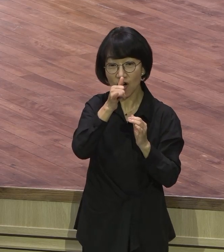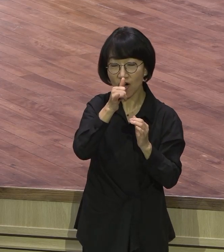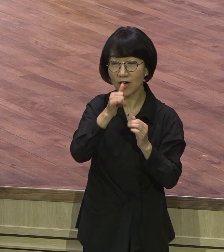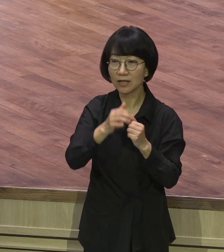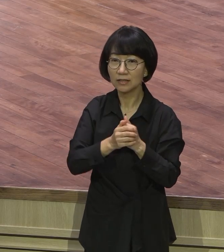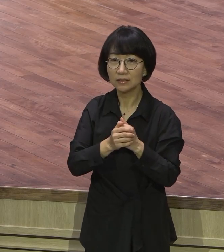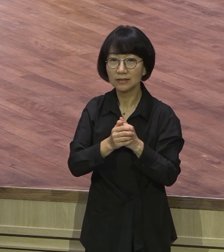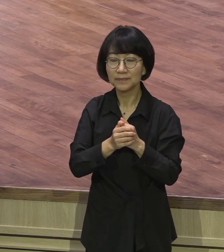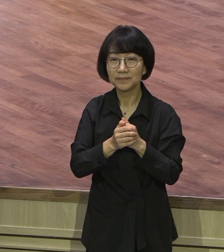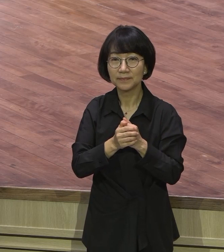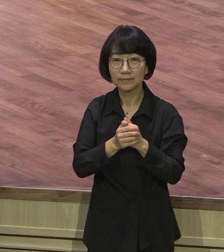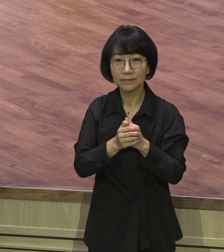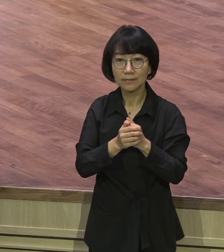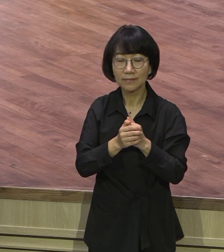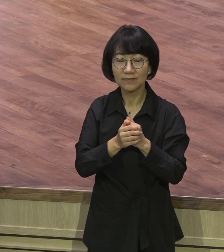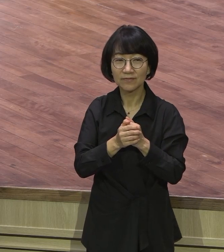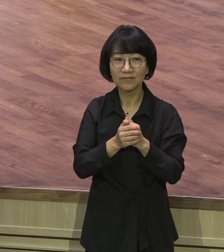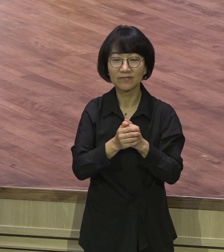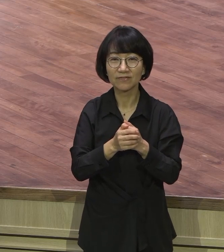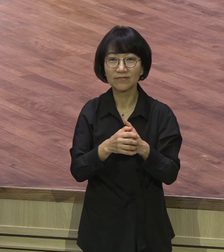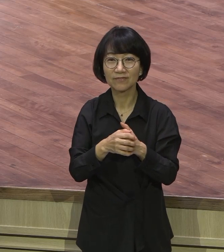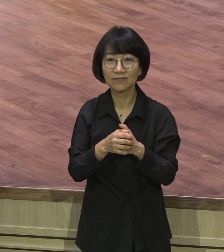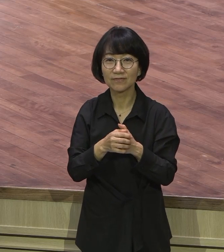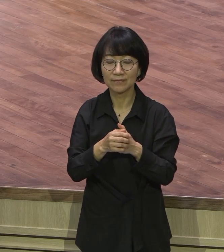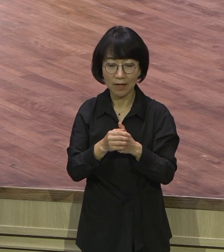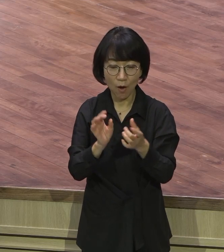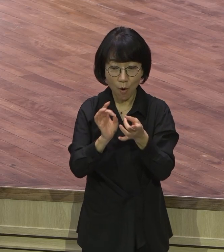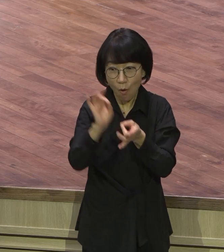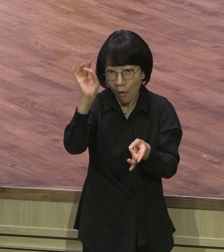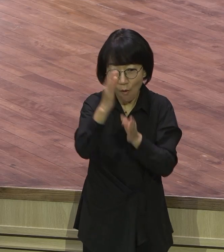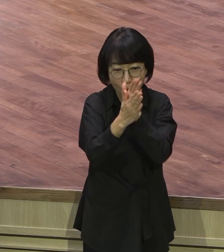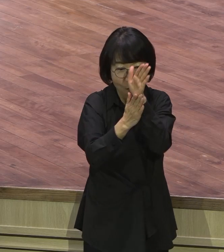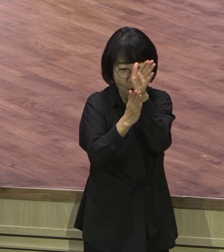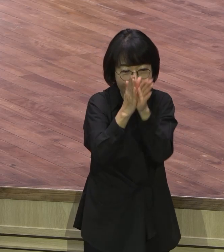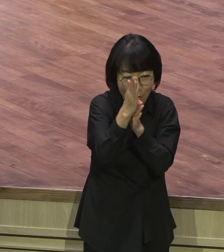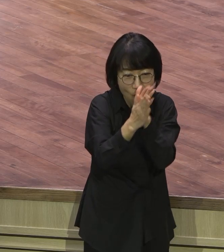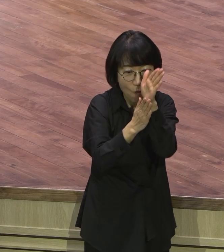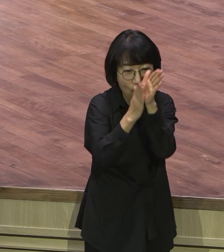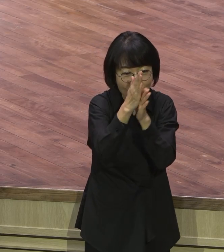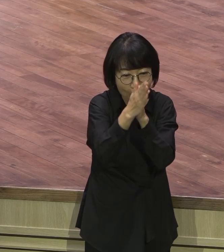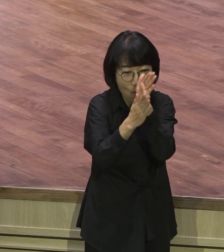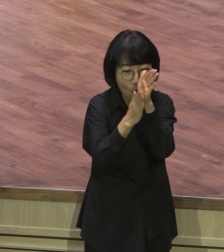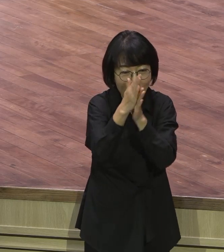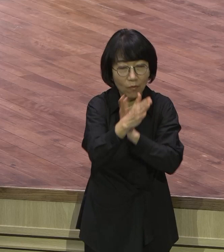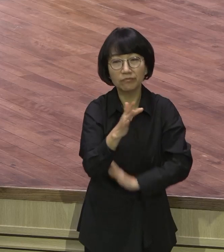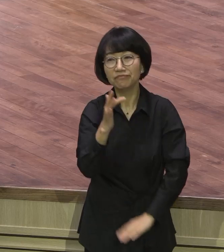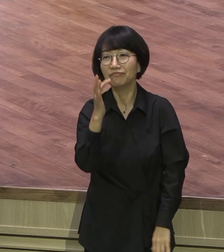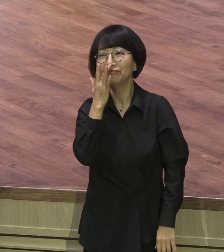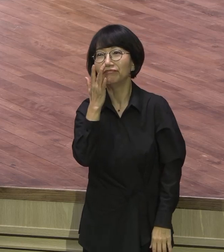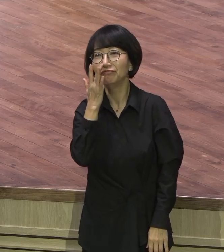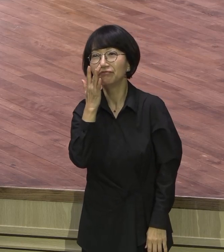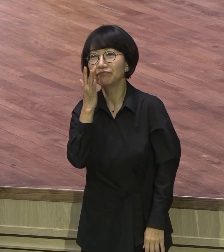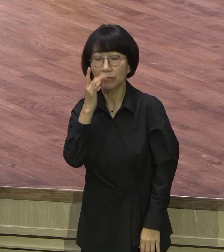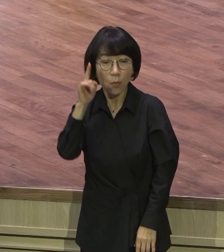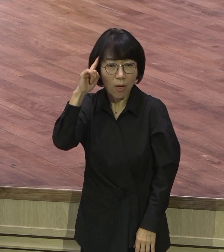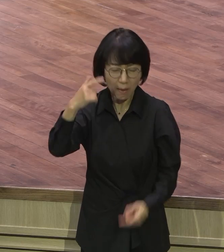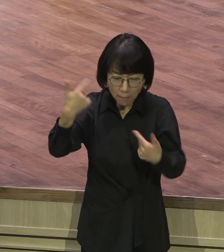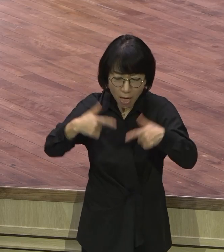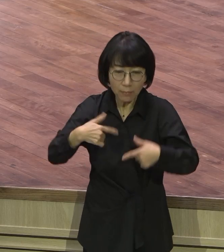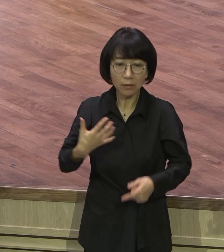눈에 그냥 장신구 이게 우상 숭배가 그냥 사상화되어 있는 정도로 되어 있었어요. 이스라엘 백성들이